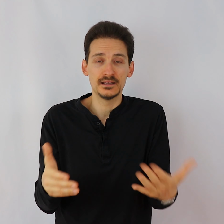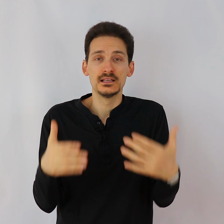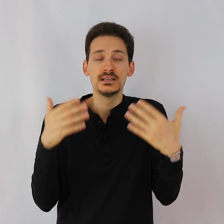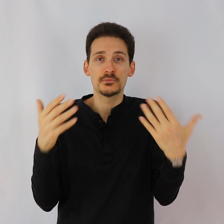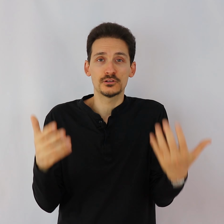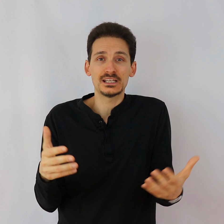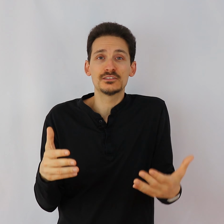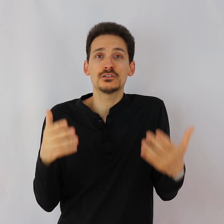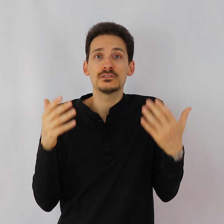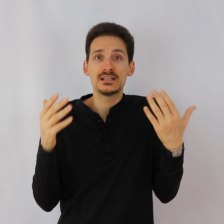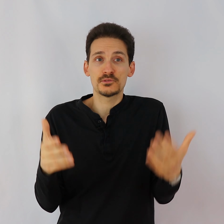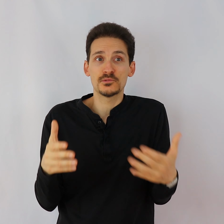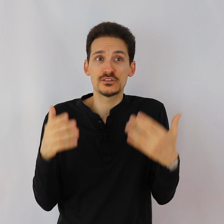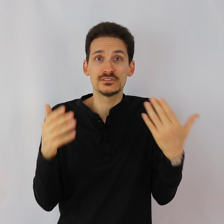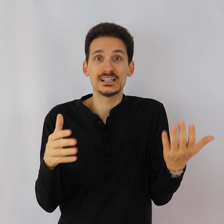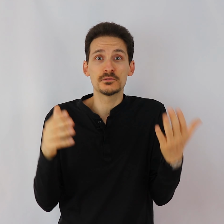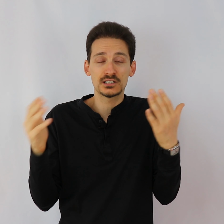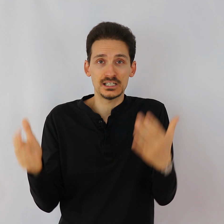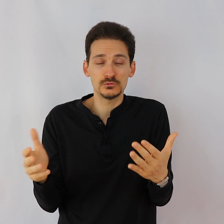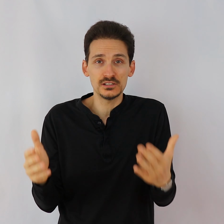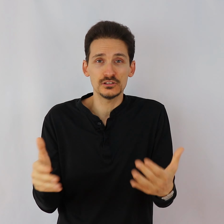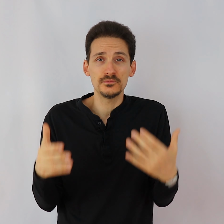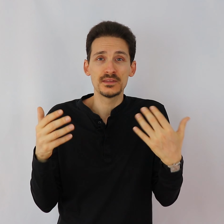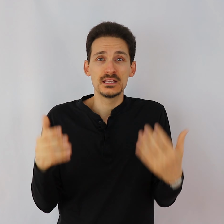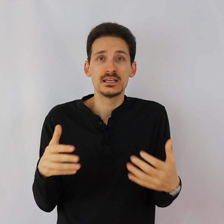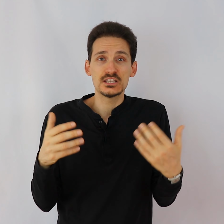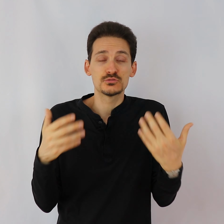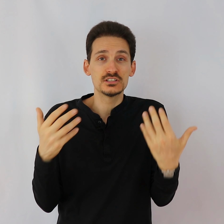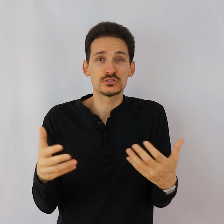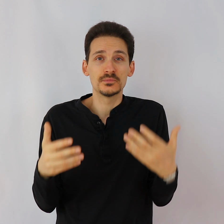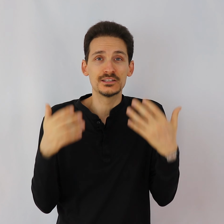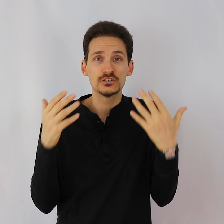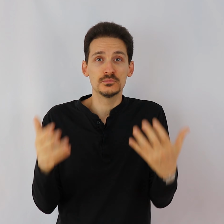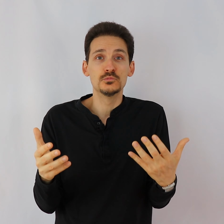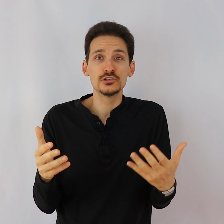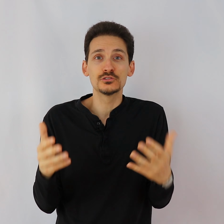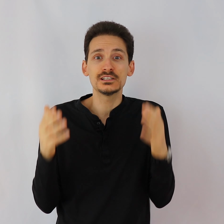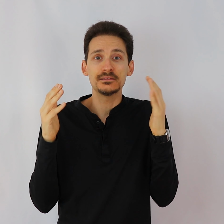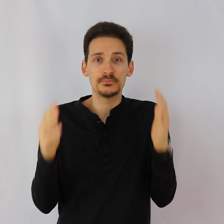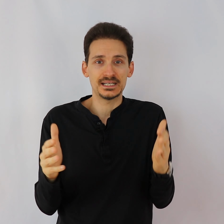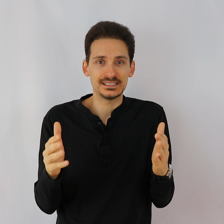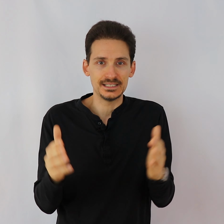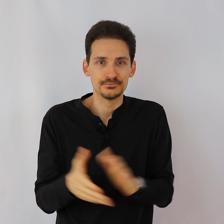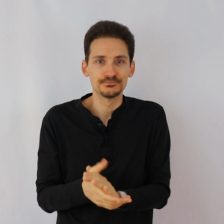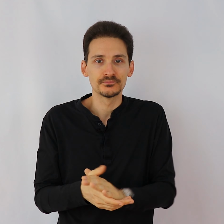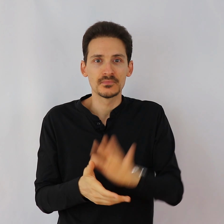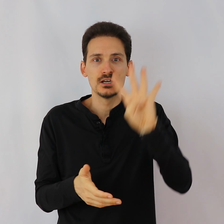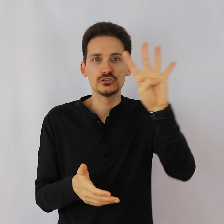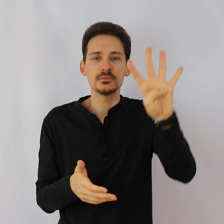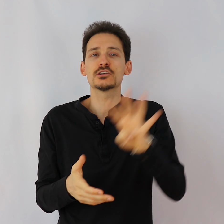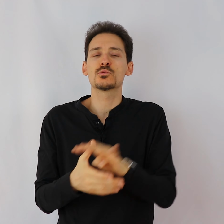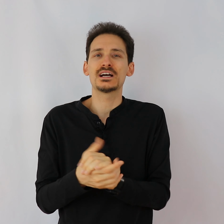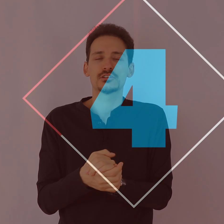por lo tanto la promoción de libro gratuito es un instrumento muy útil para ti número 4